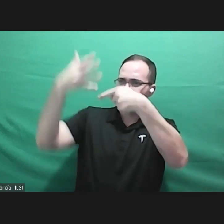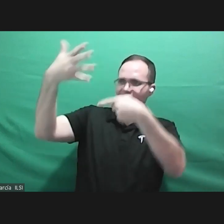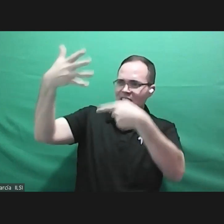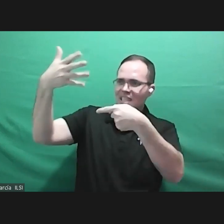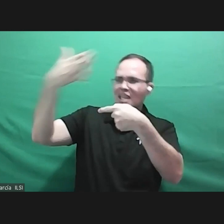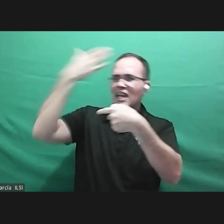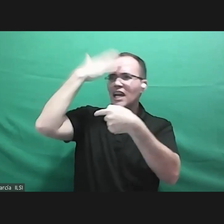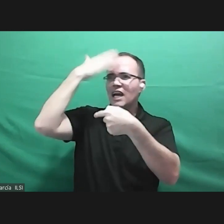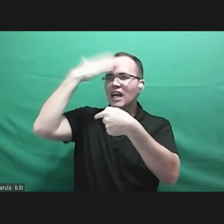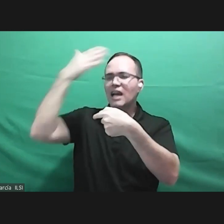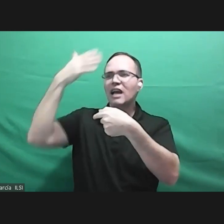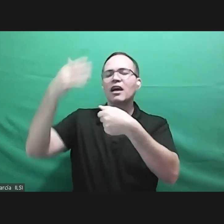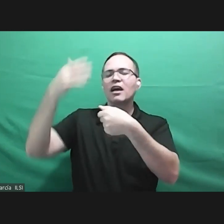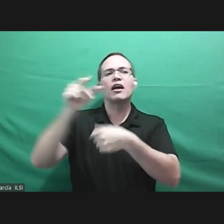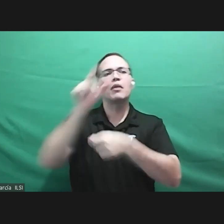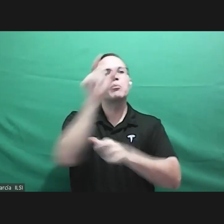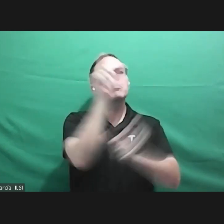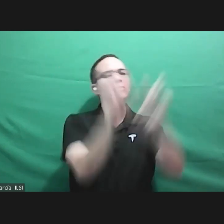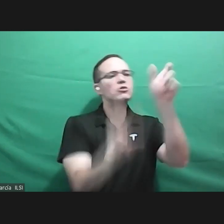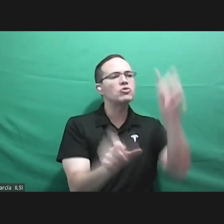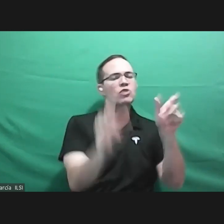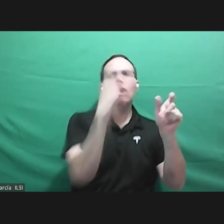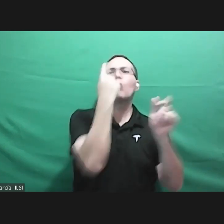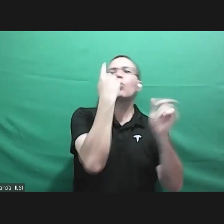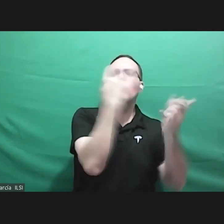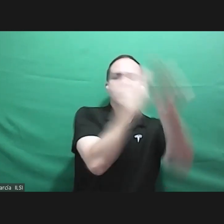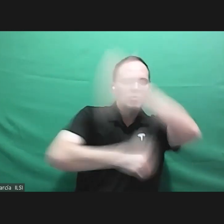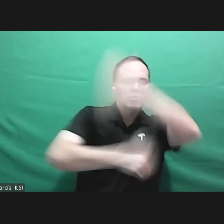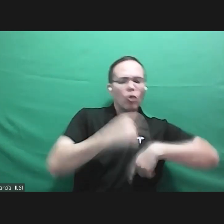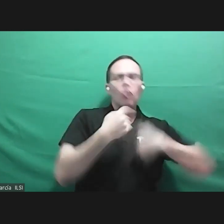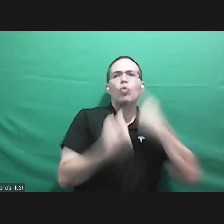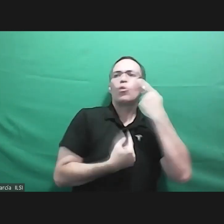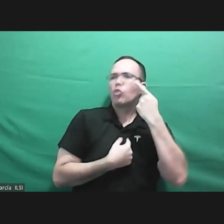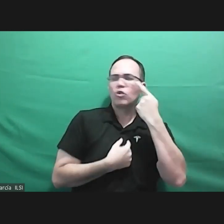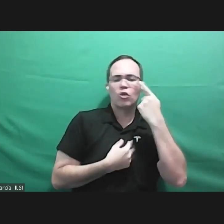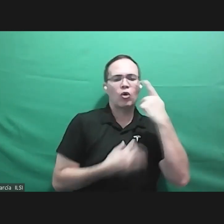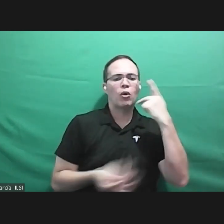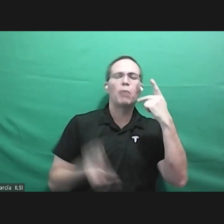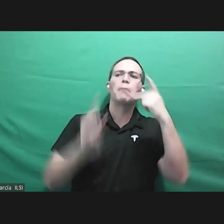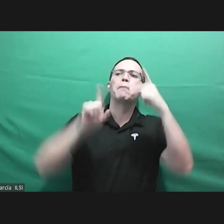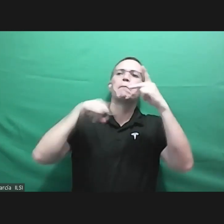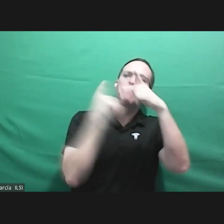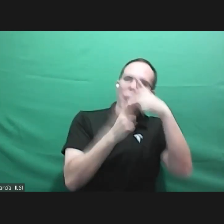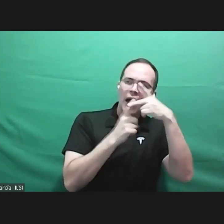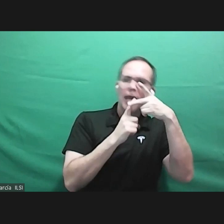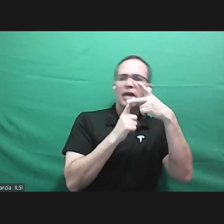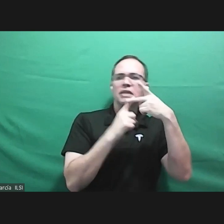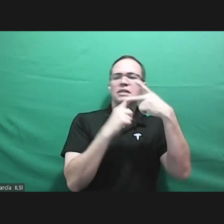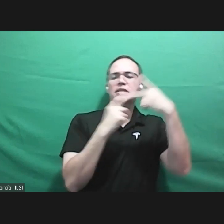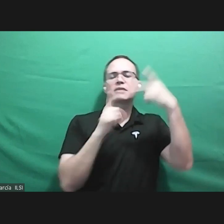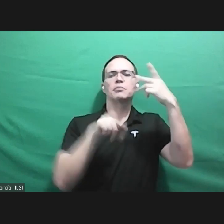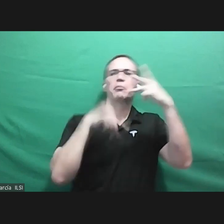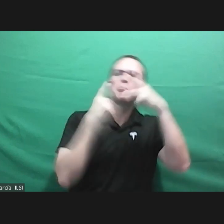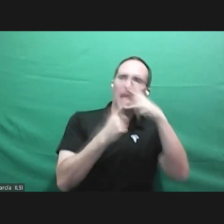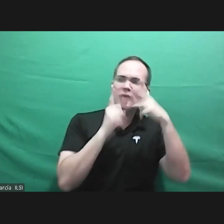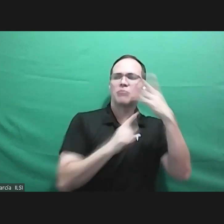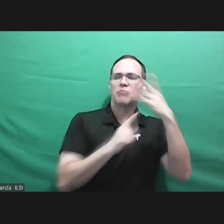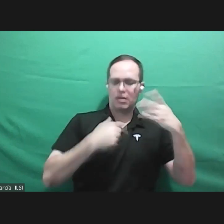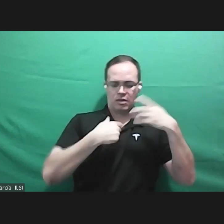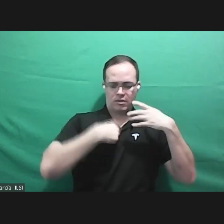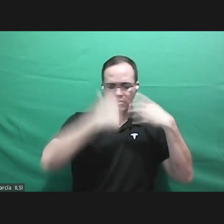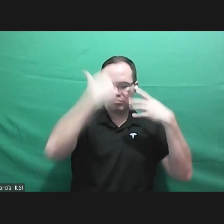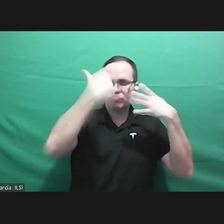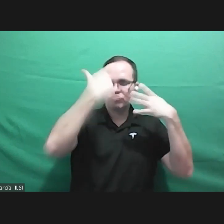personas sordas que tengan también una deficiencia intelectual. Entonces, él lo que pregunta es si es posible con estas preguntas verificar esto,